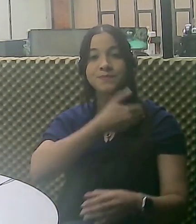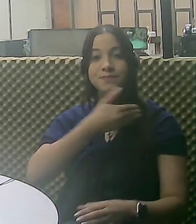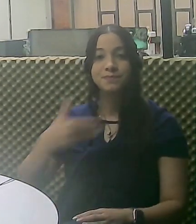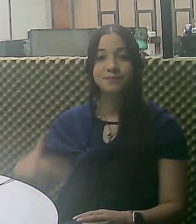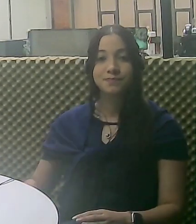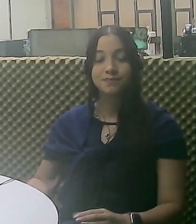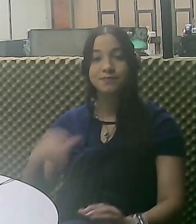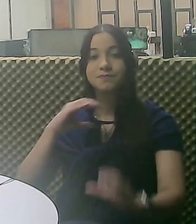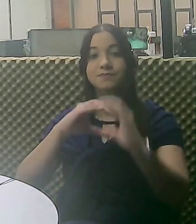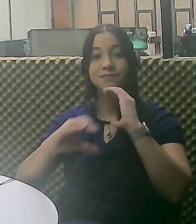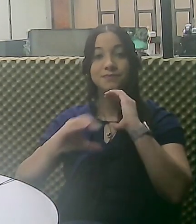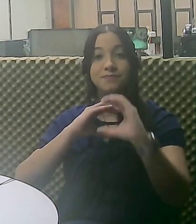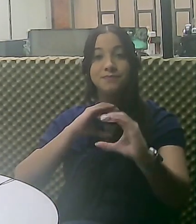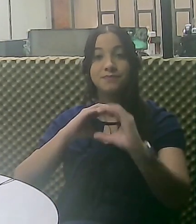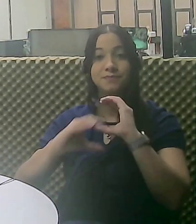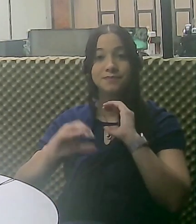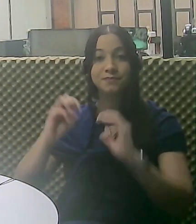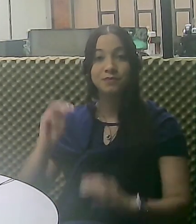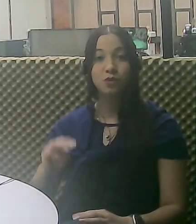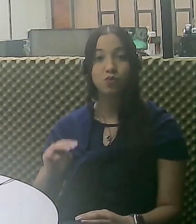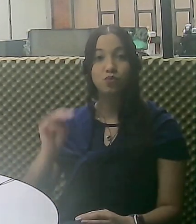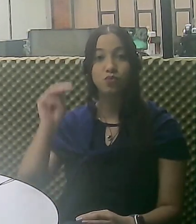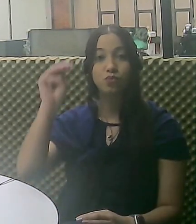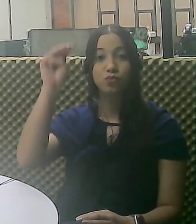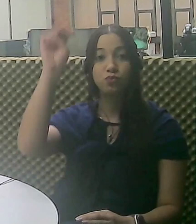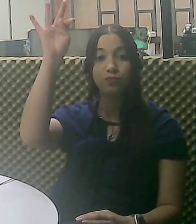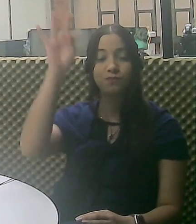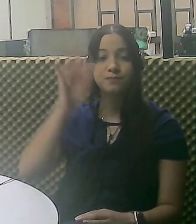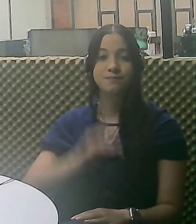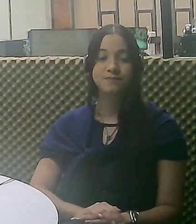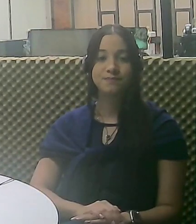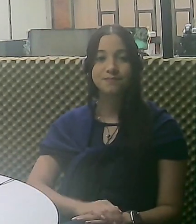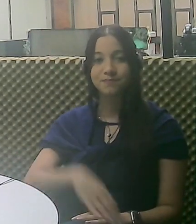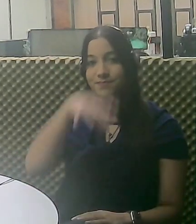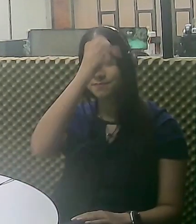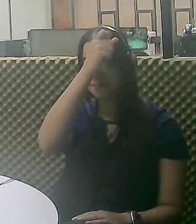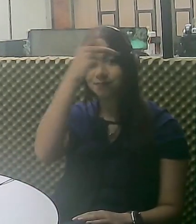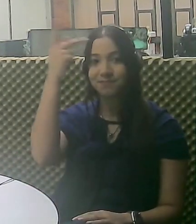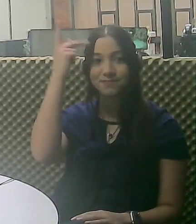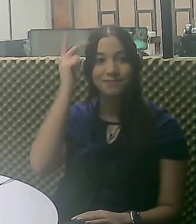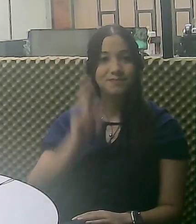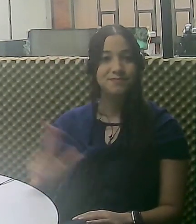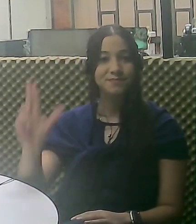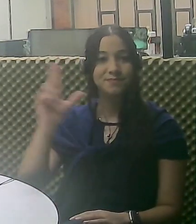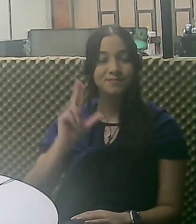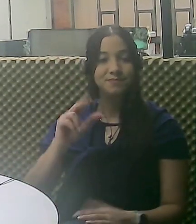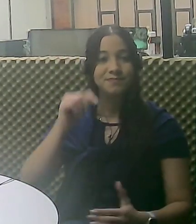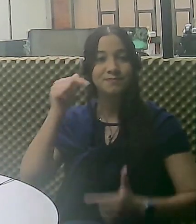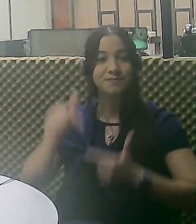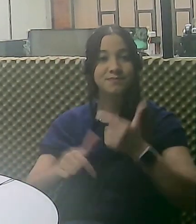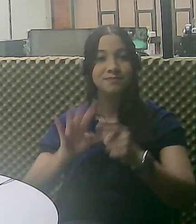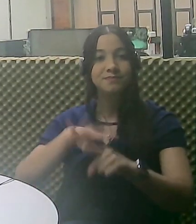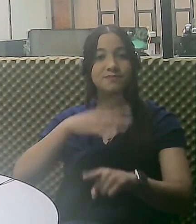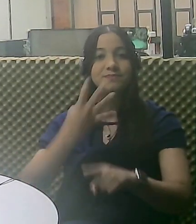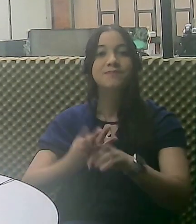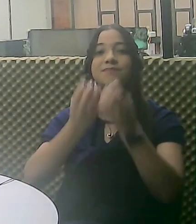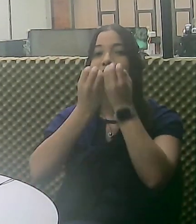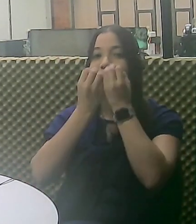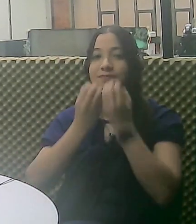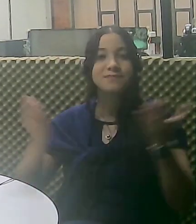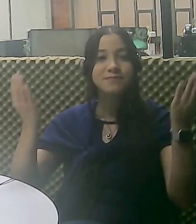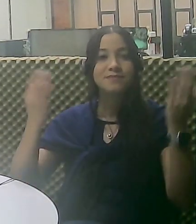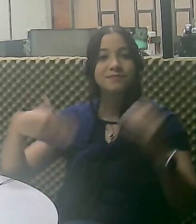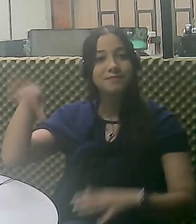Secretário Municipal de Governo e Comunicação, Marco Túlio de Castro Kalimann. Prefeitura de Uberlândia, fazer